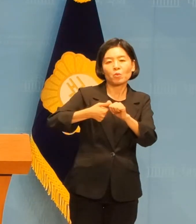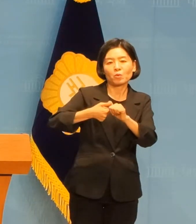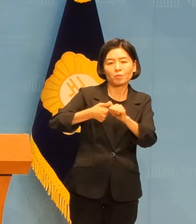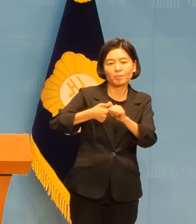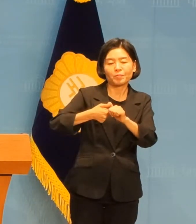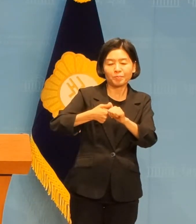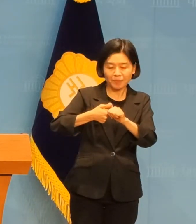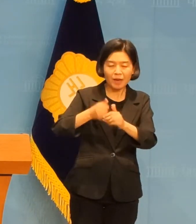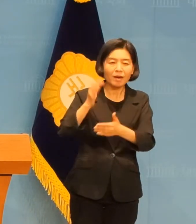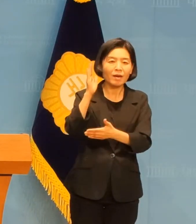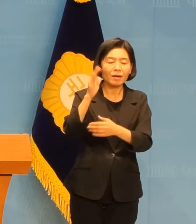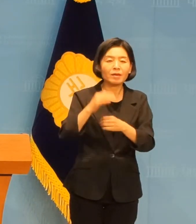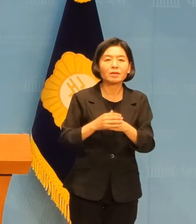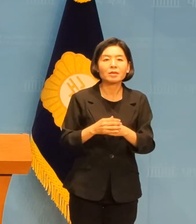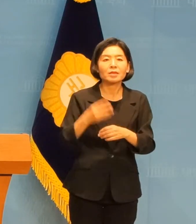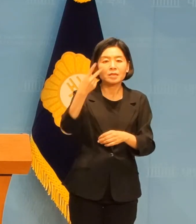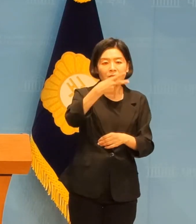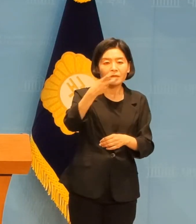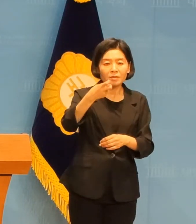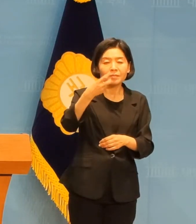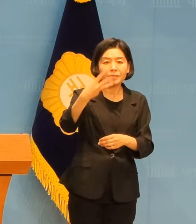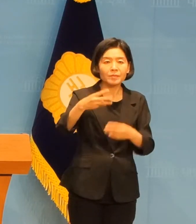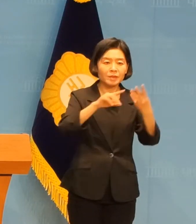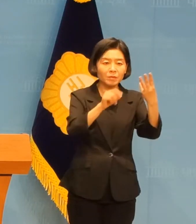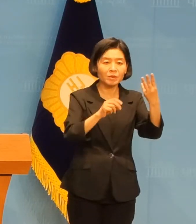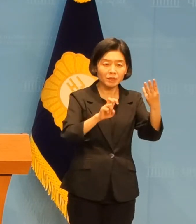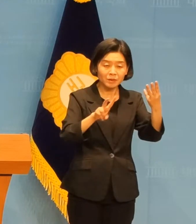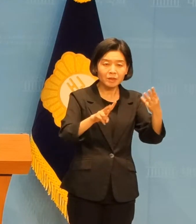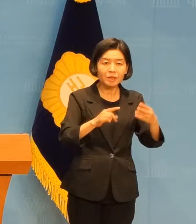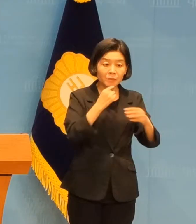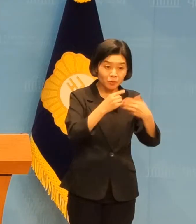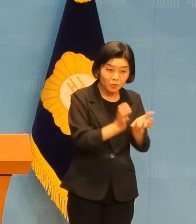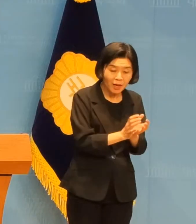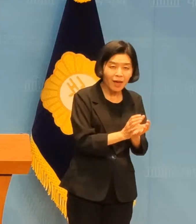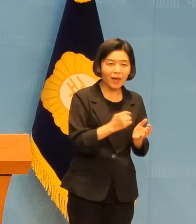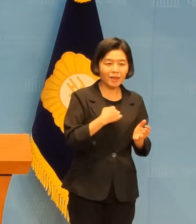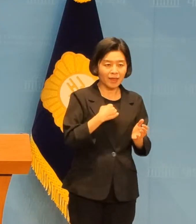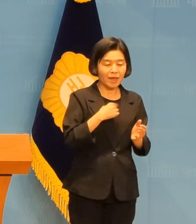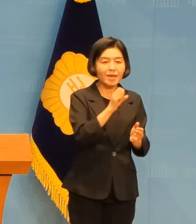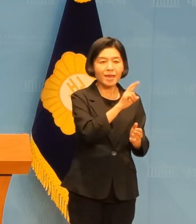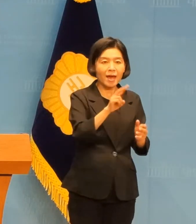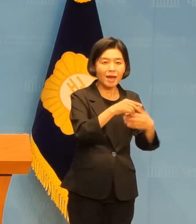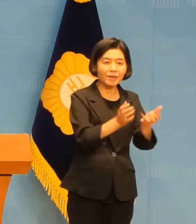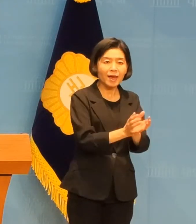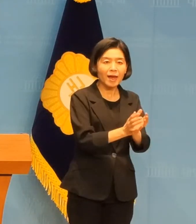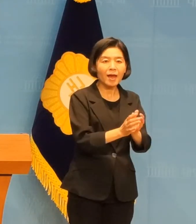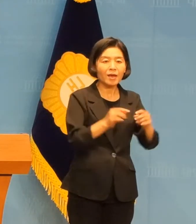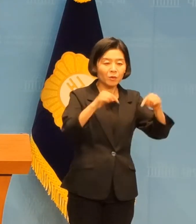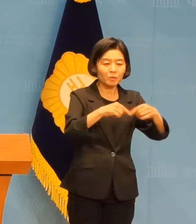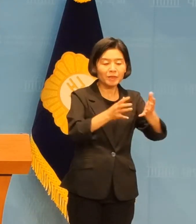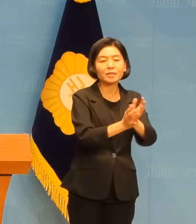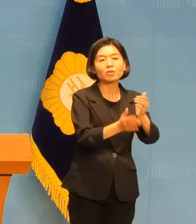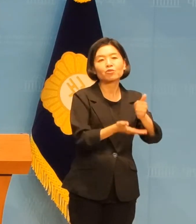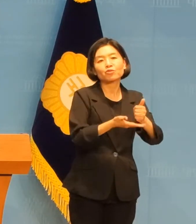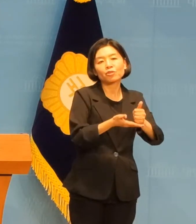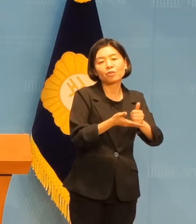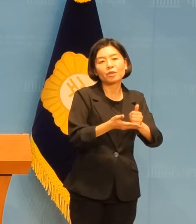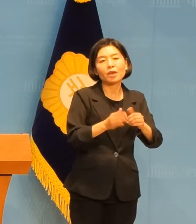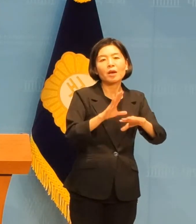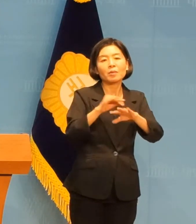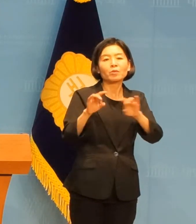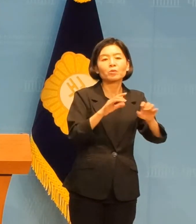2023년 3월 22일 민주당은 최민희를 야당 교섭단체 추천목 방통위원으로